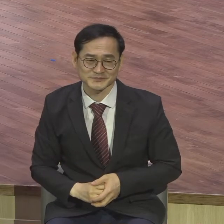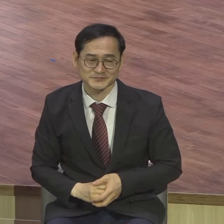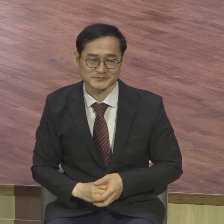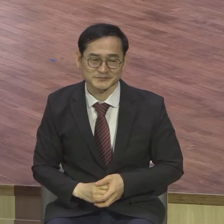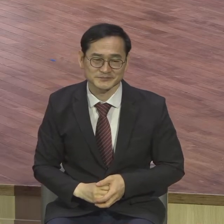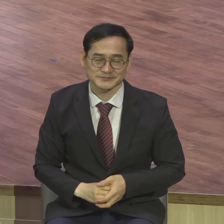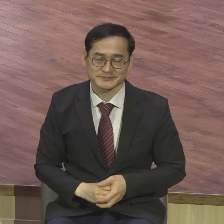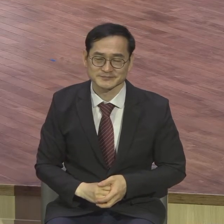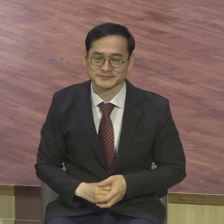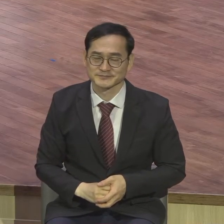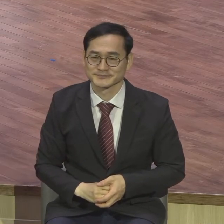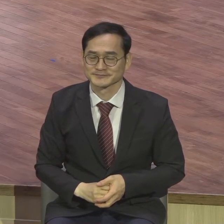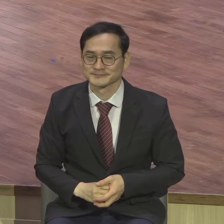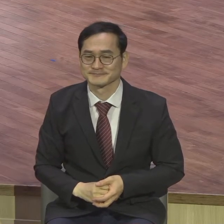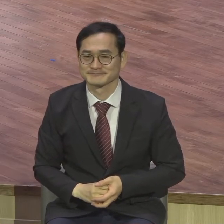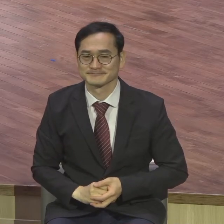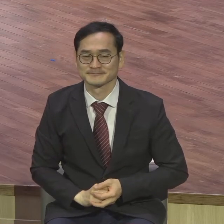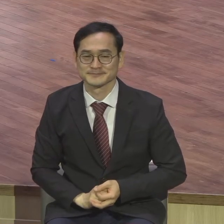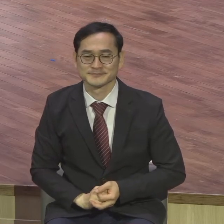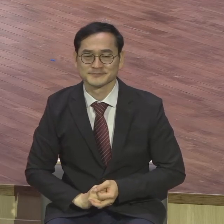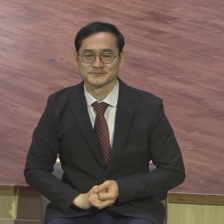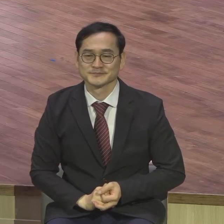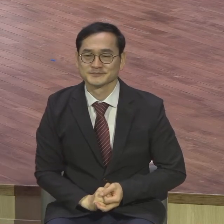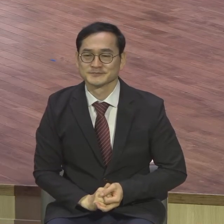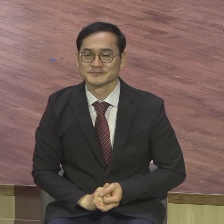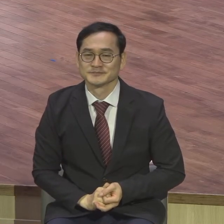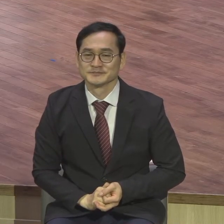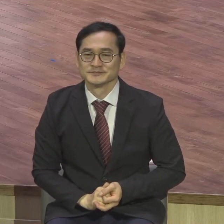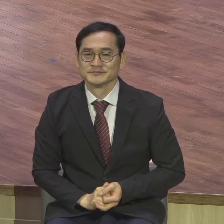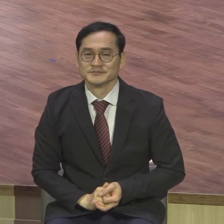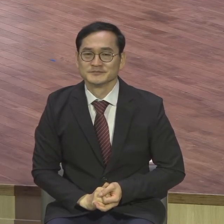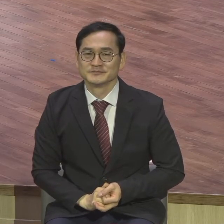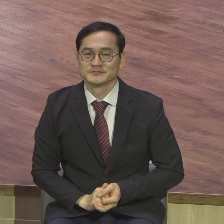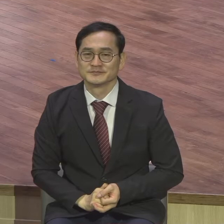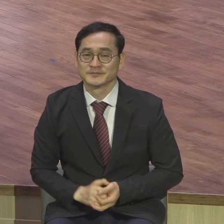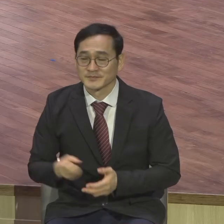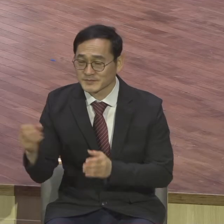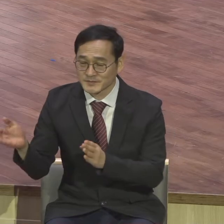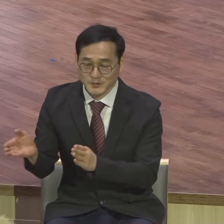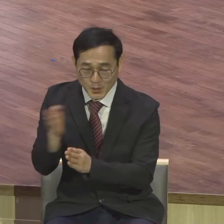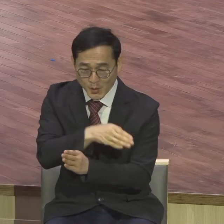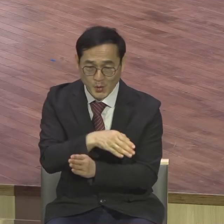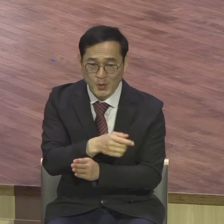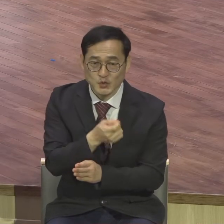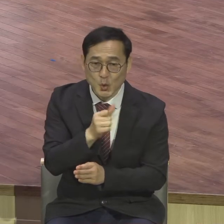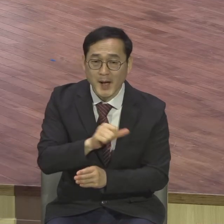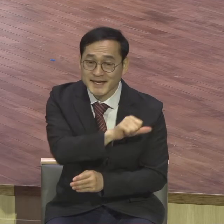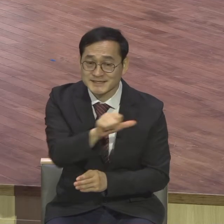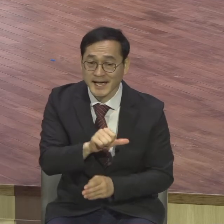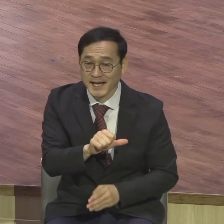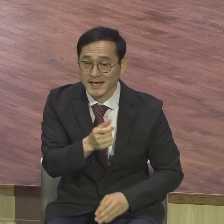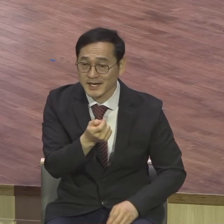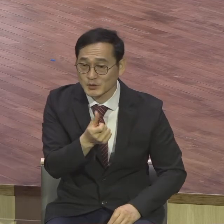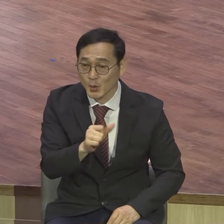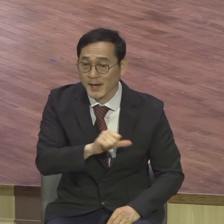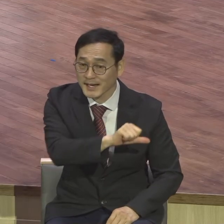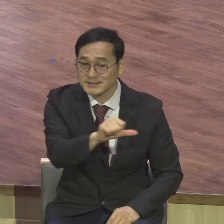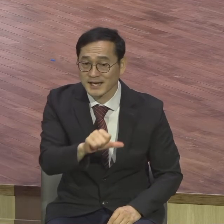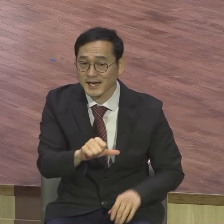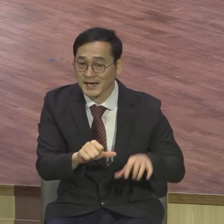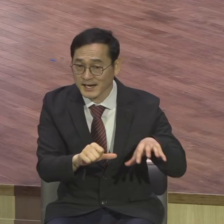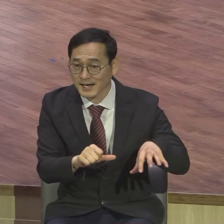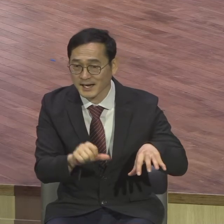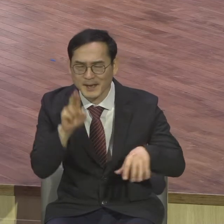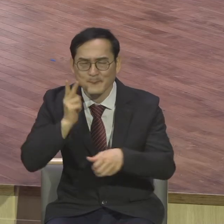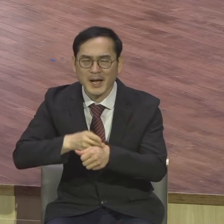선교 이제 선교순례가 있고 소아시아만 가가지고 그 소아시아가